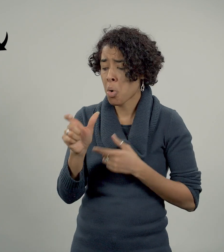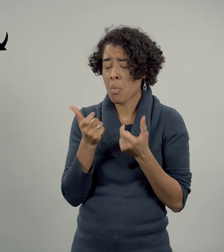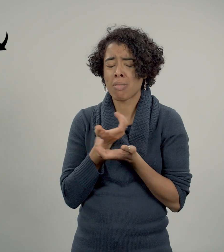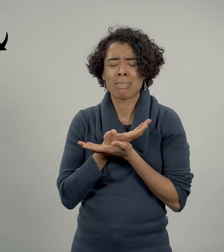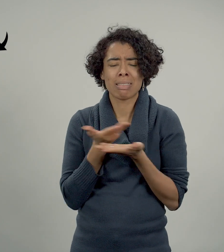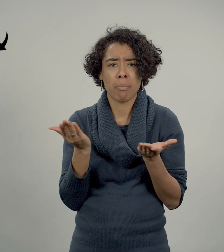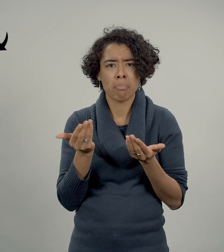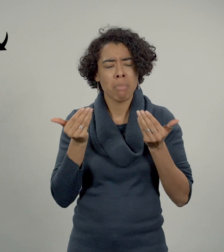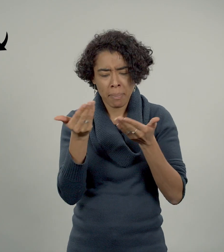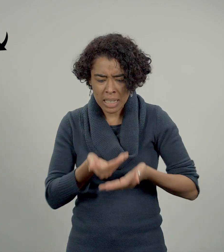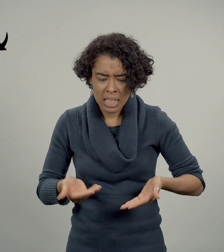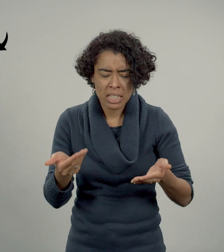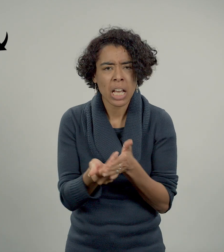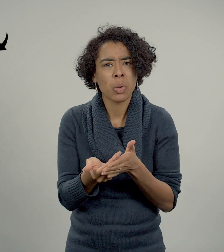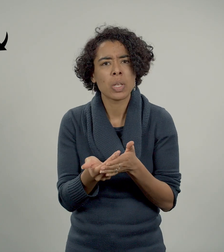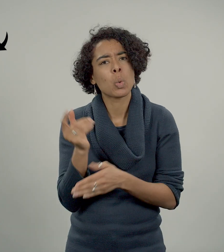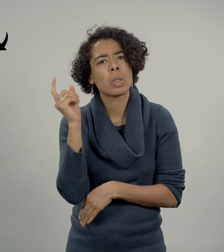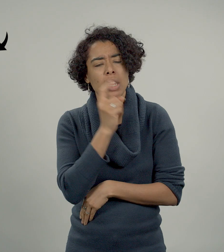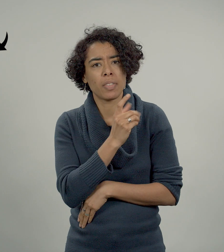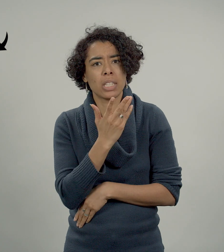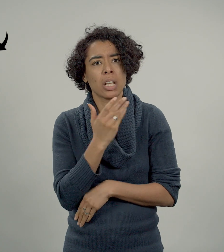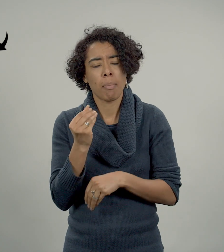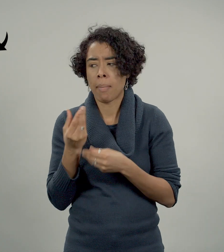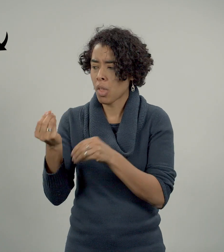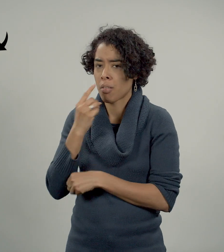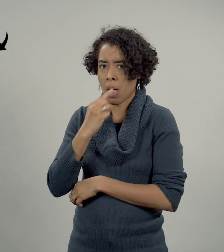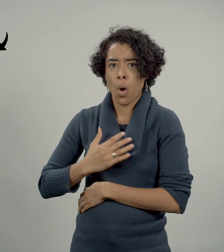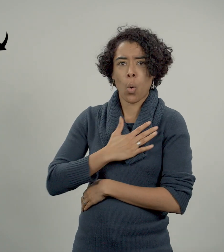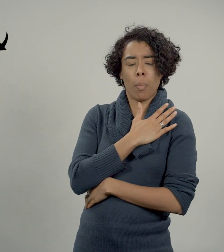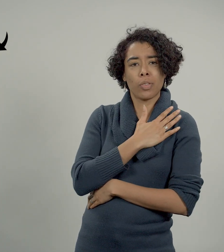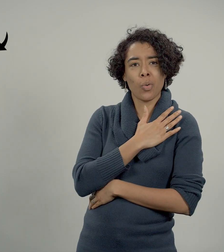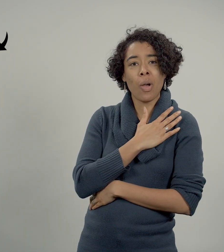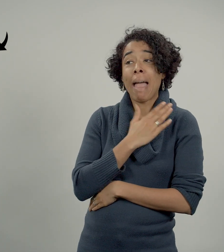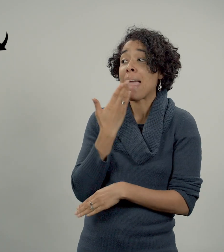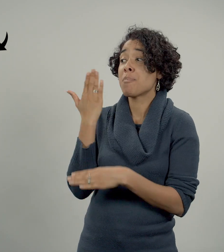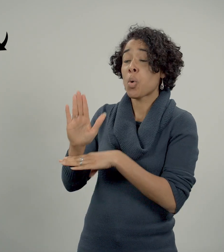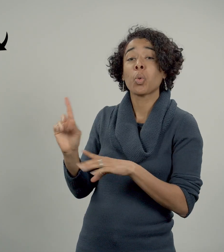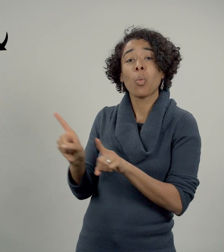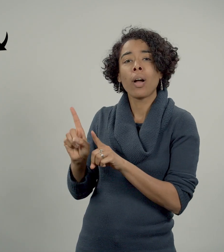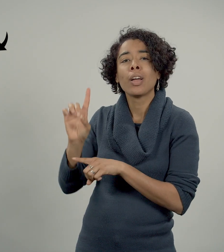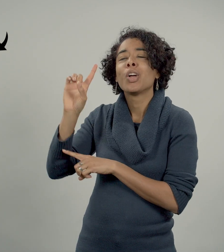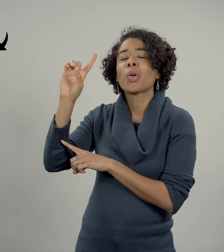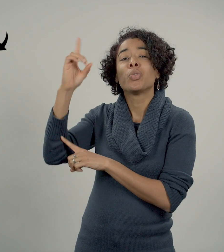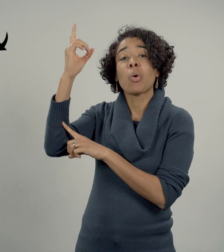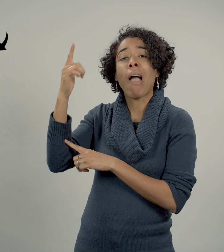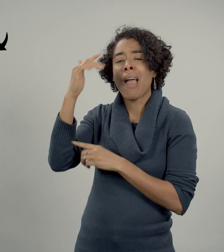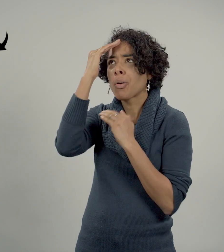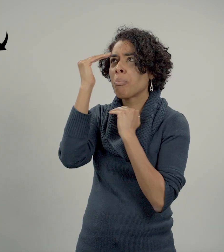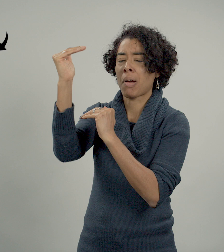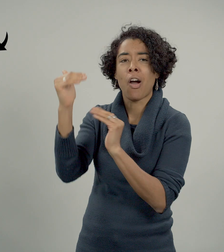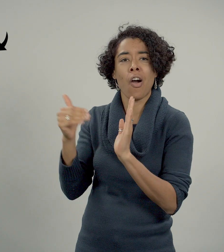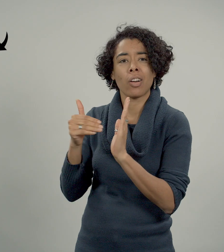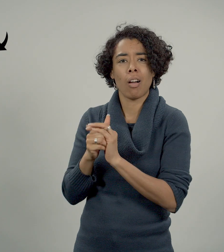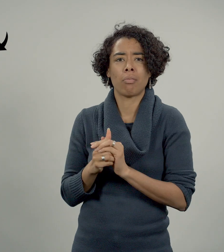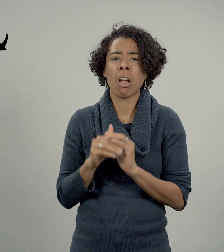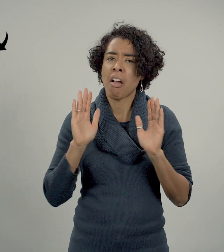les circonstances, elle témoigne de sa bienveillance pour son maître, ainsi que de sa confiance et de sa foi en Dieu. Loin des siens, Dieu